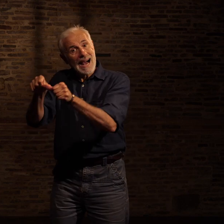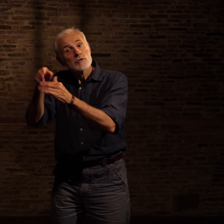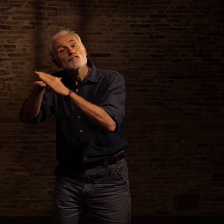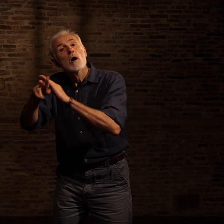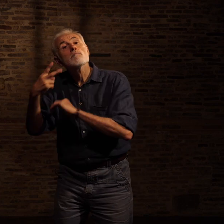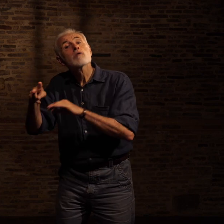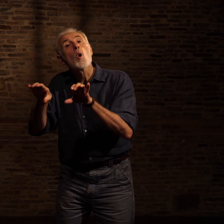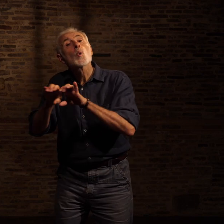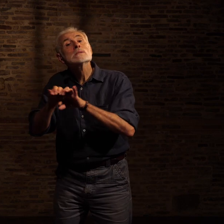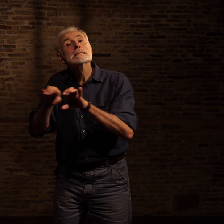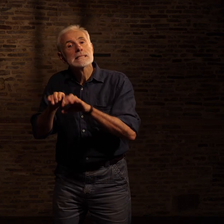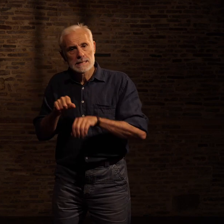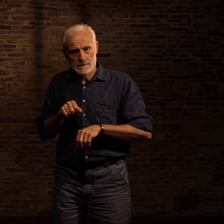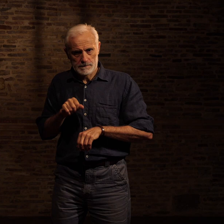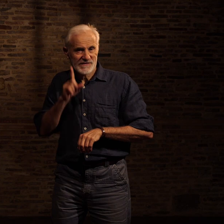cousine eisel